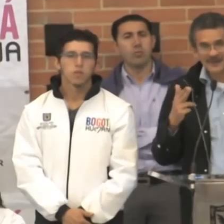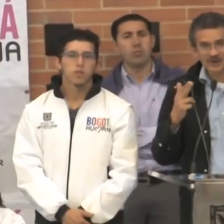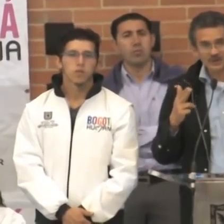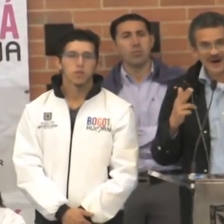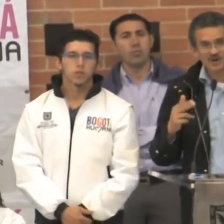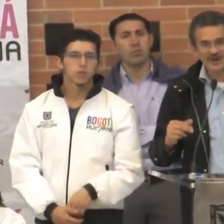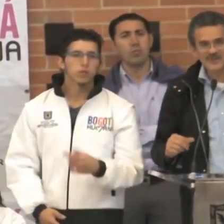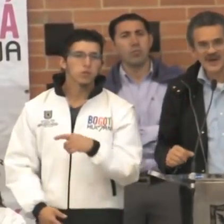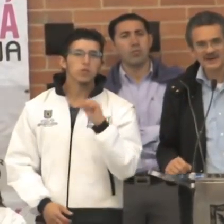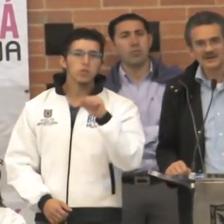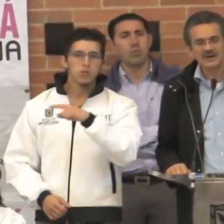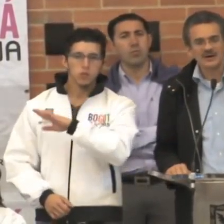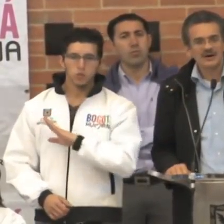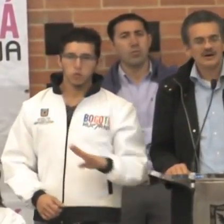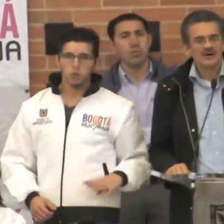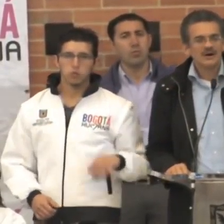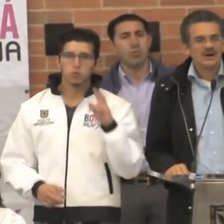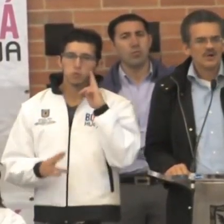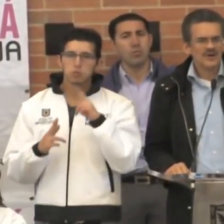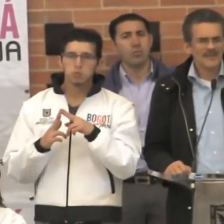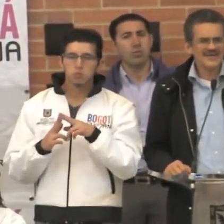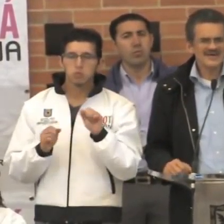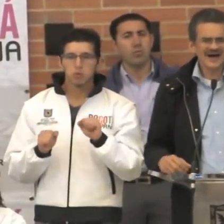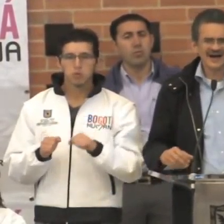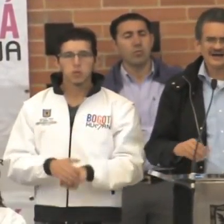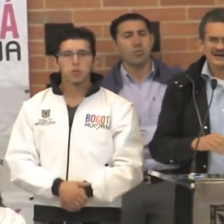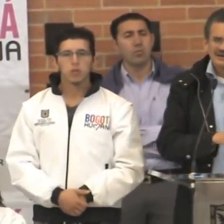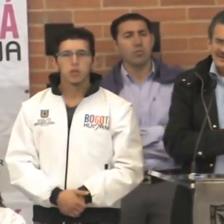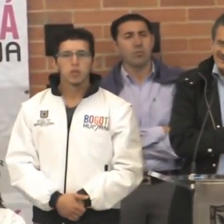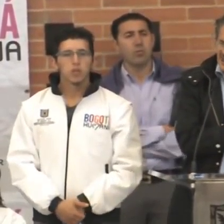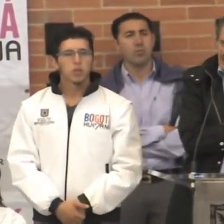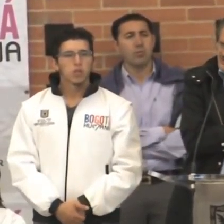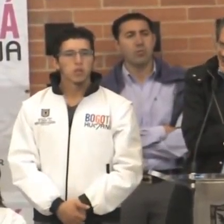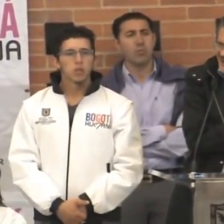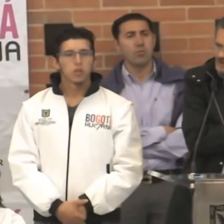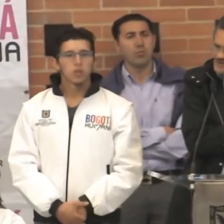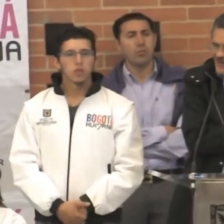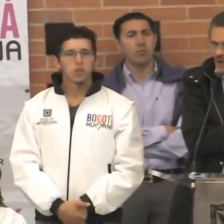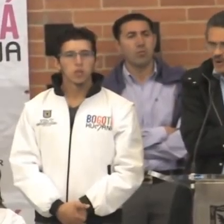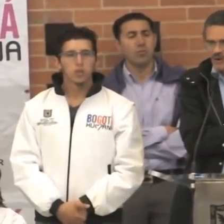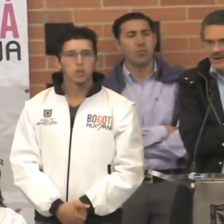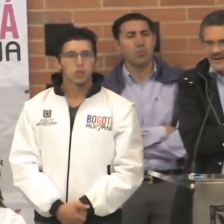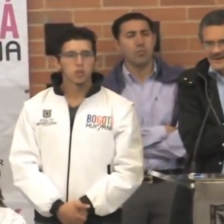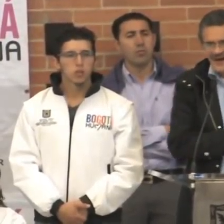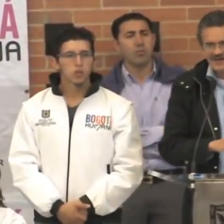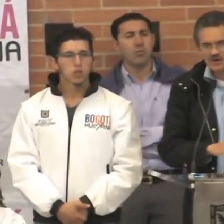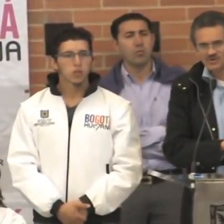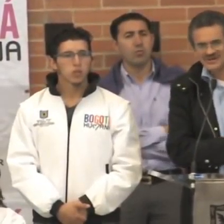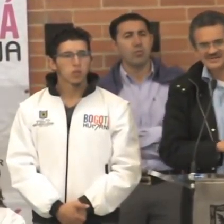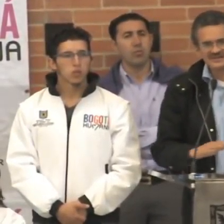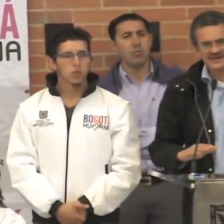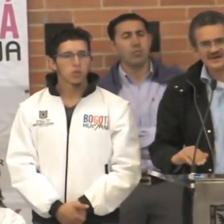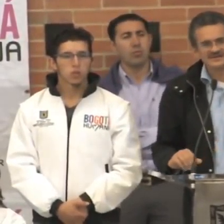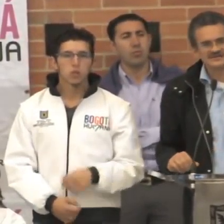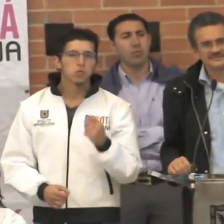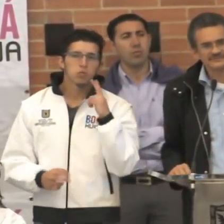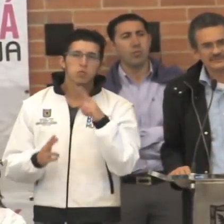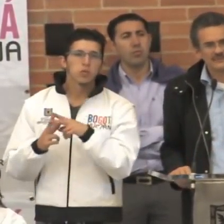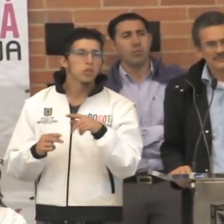Gustavo Petro ha tomado también una medida que nos ha causado rayos y